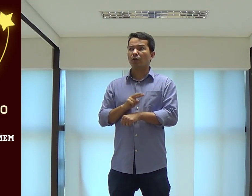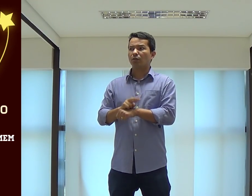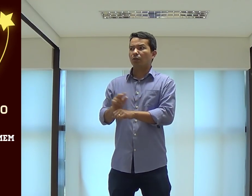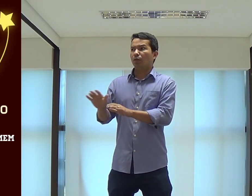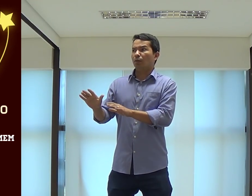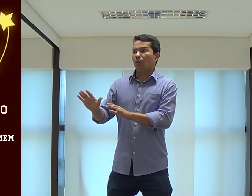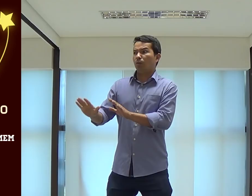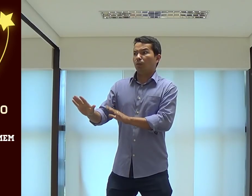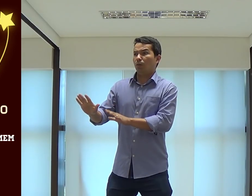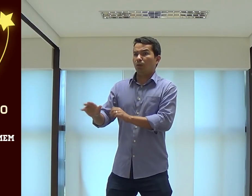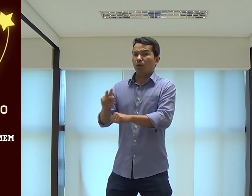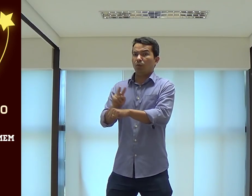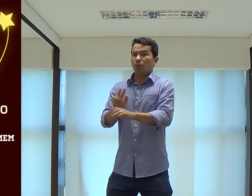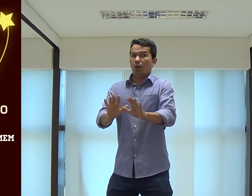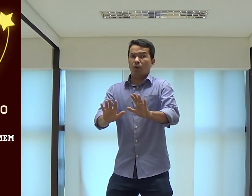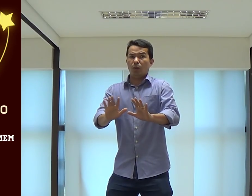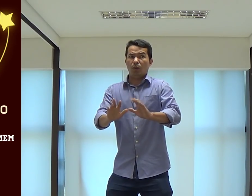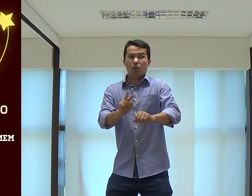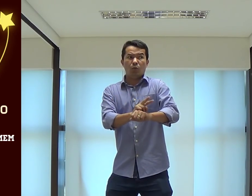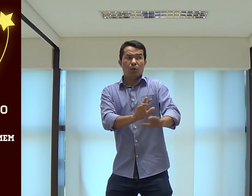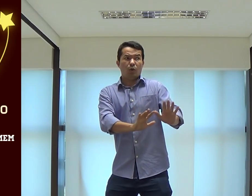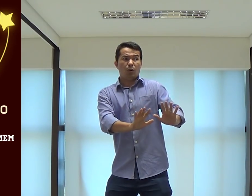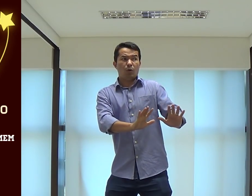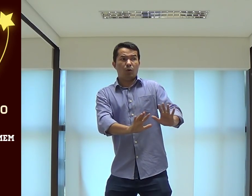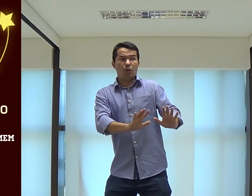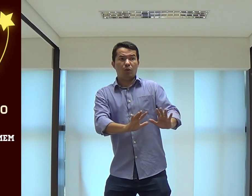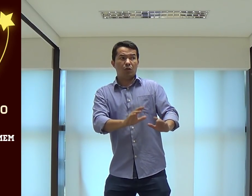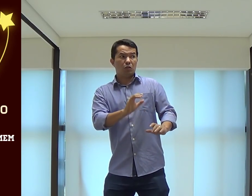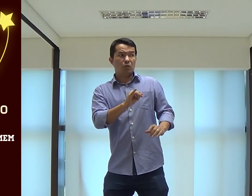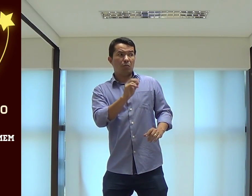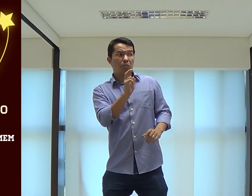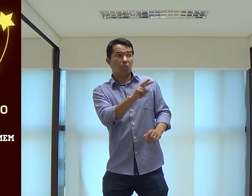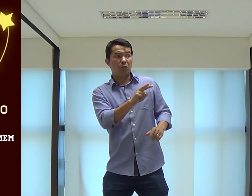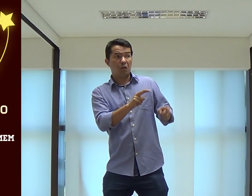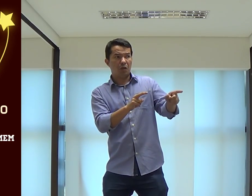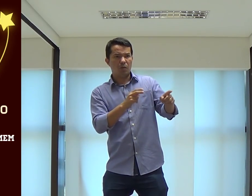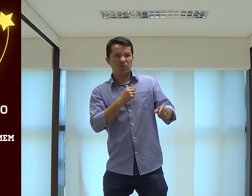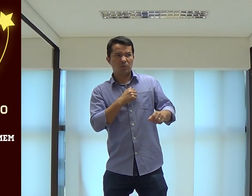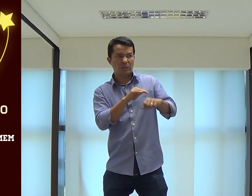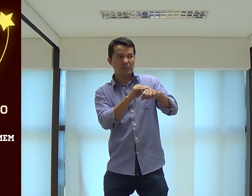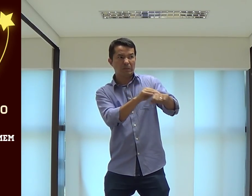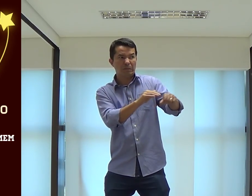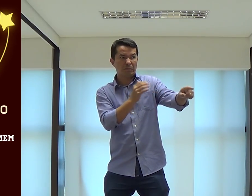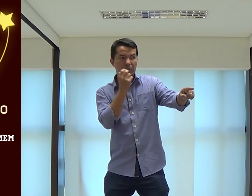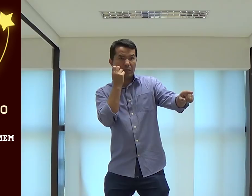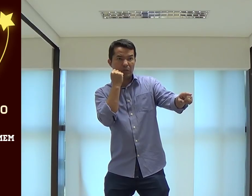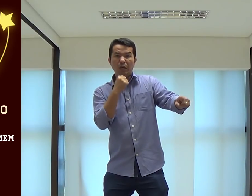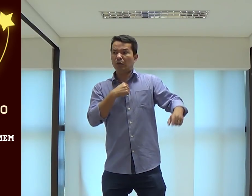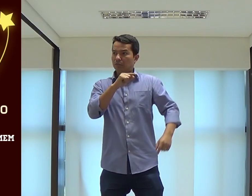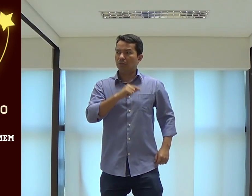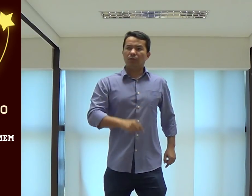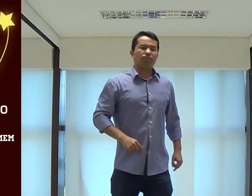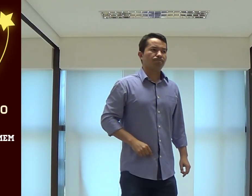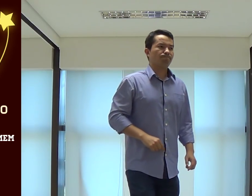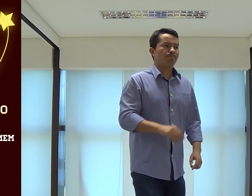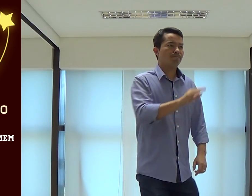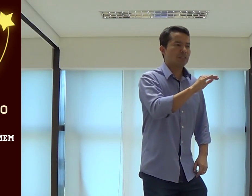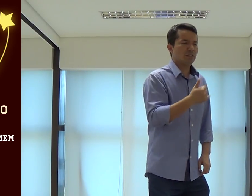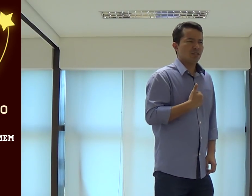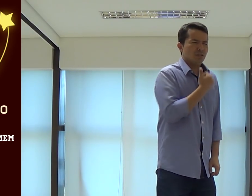Então, cuidado, vigie, tenha esse cuidado. Se você vê ali, ah, ele falou uma coisa para a pessoa e